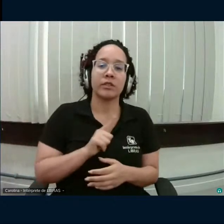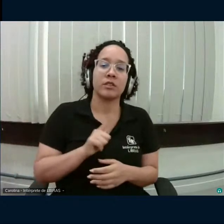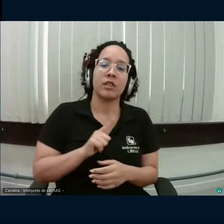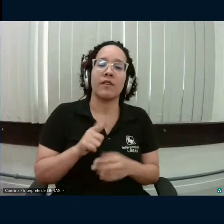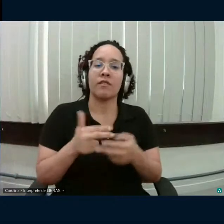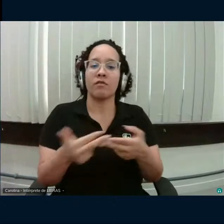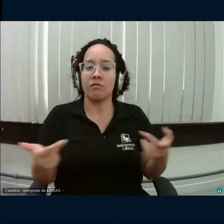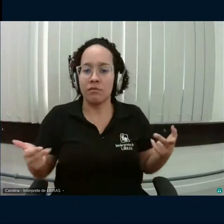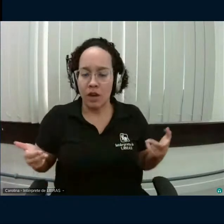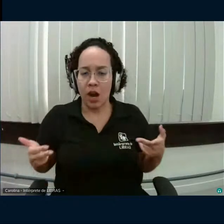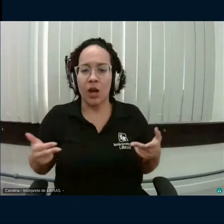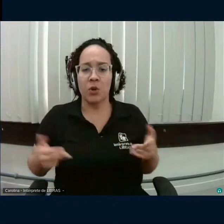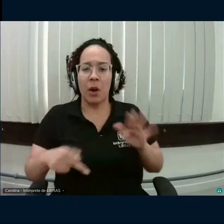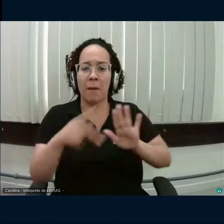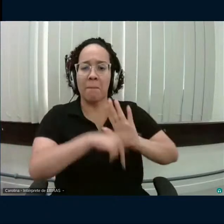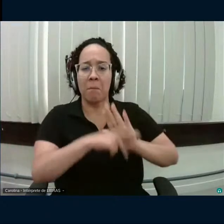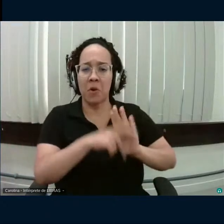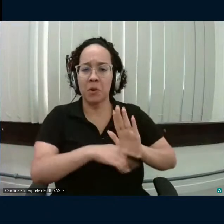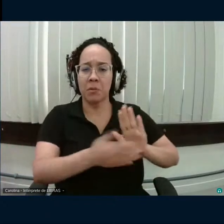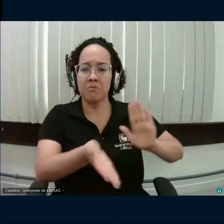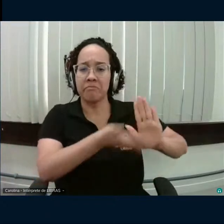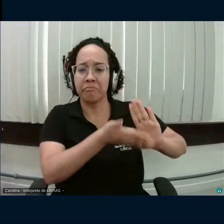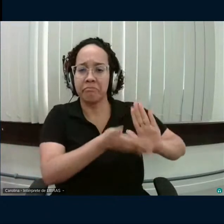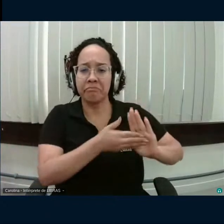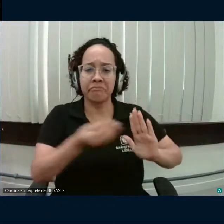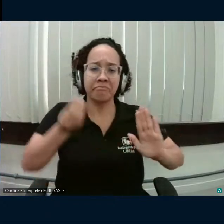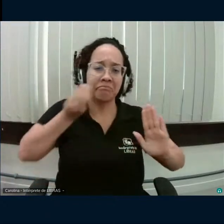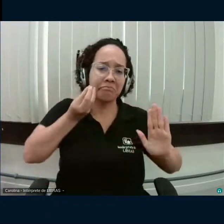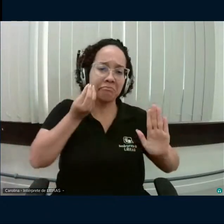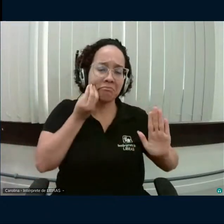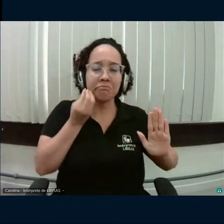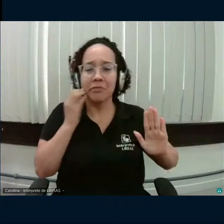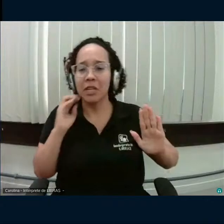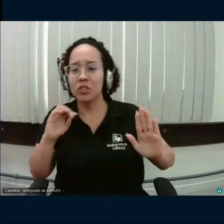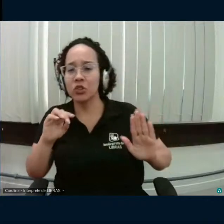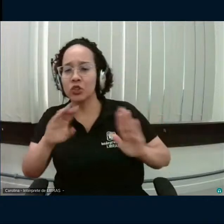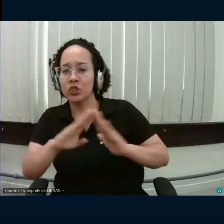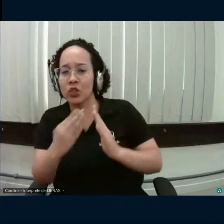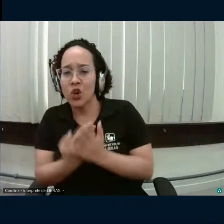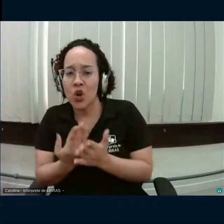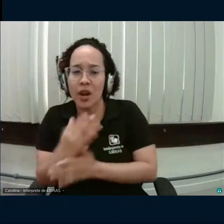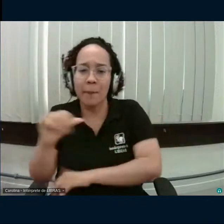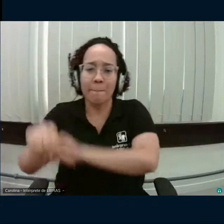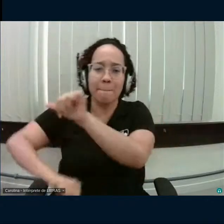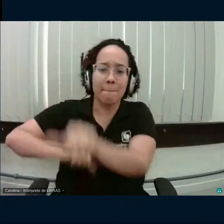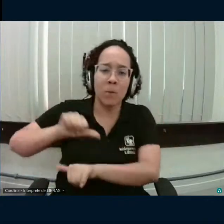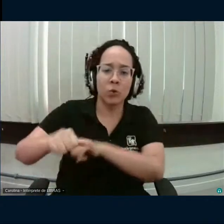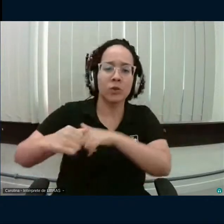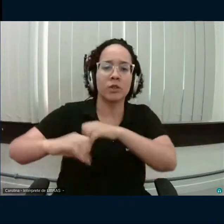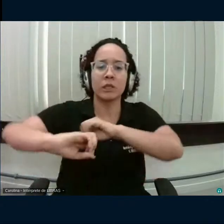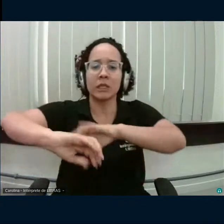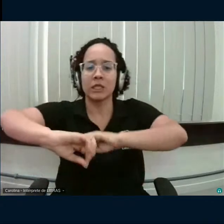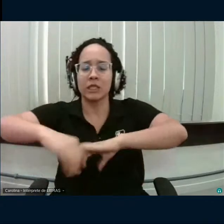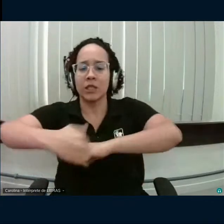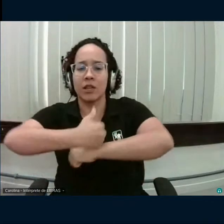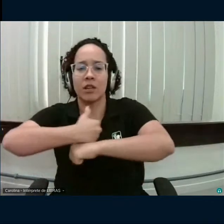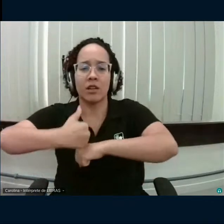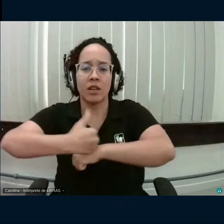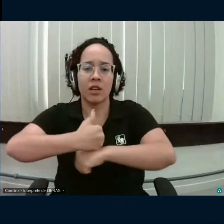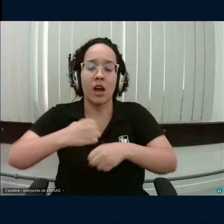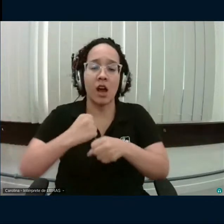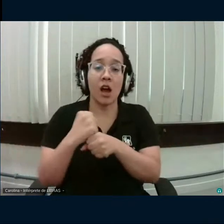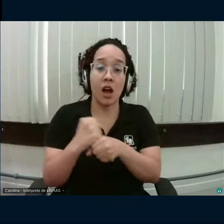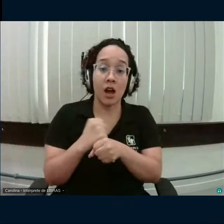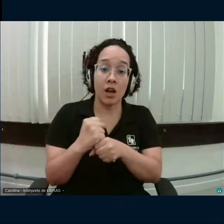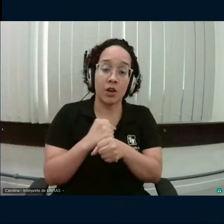Ensino Médio Inovador, assim, várias ações que foram impactando as escolas e que chega, né, nesse momento, em